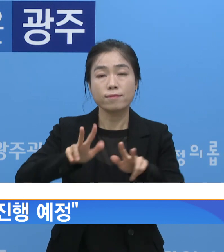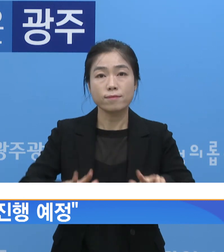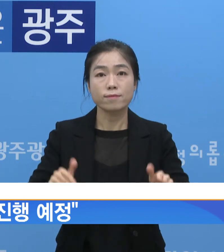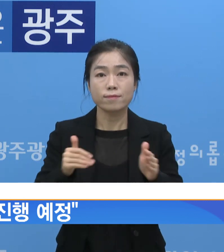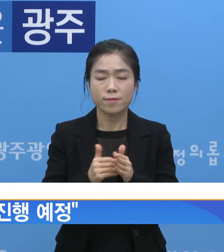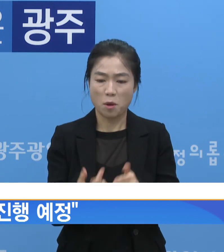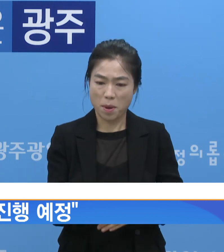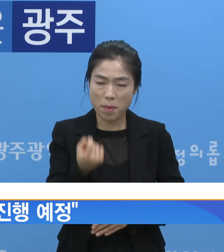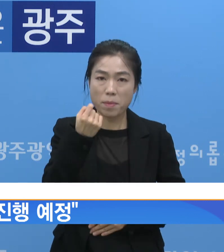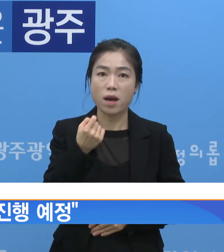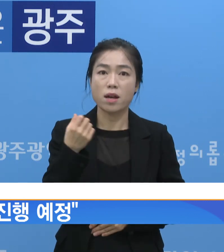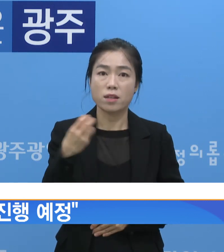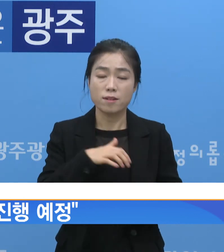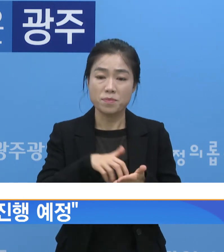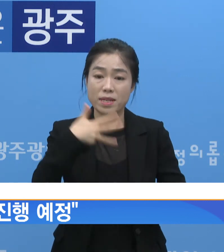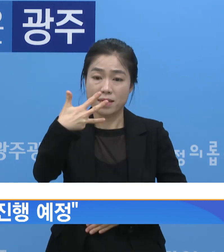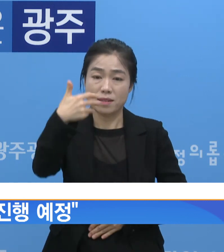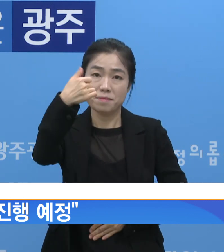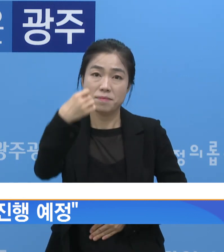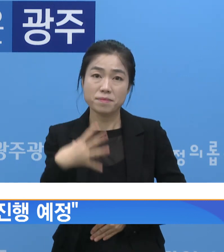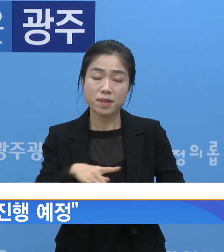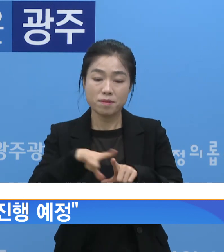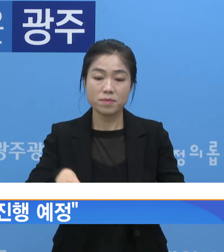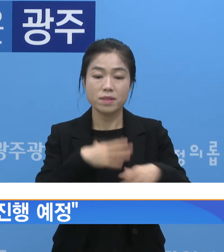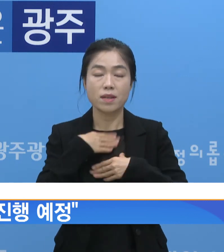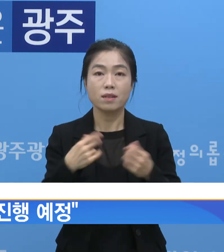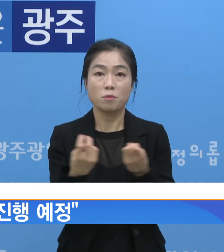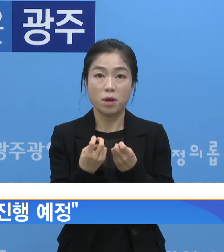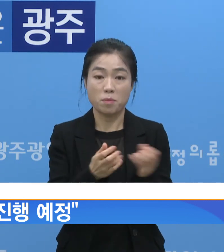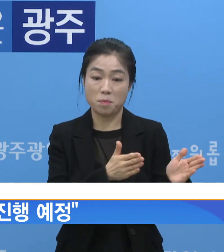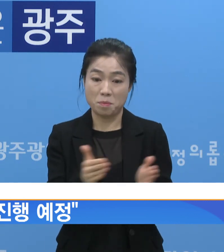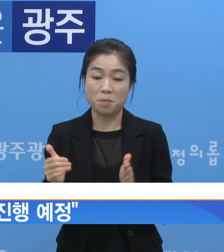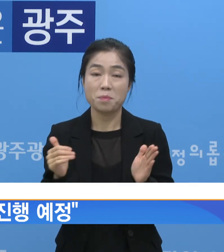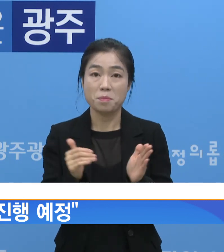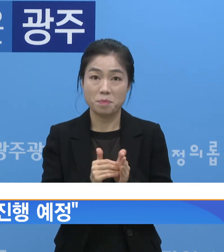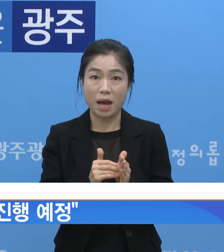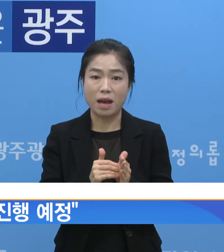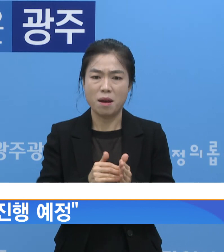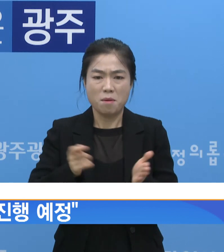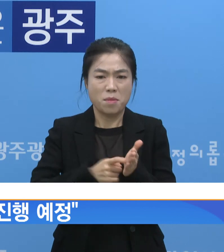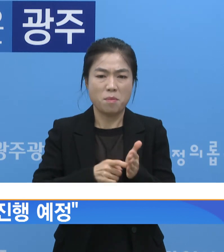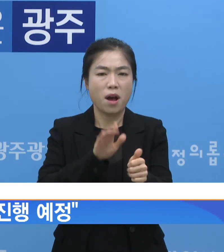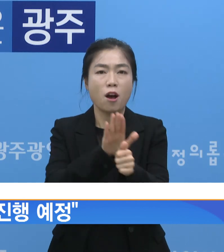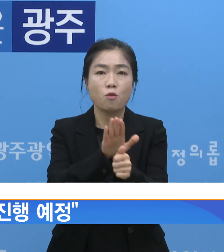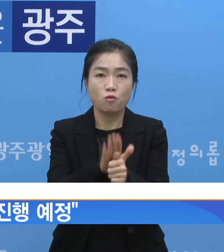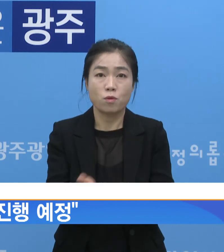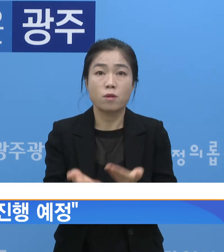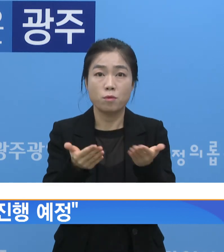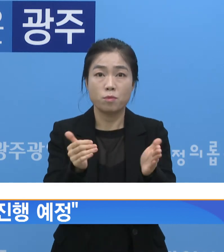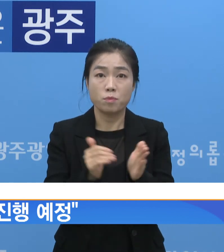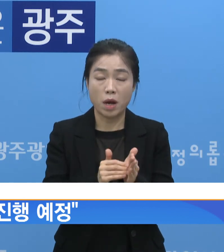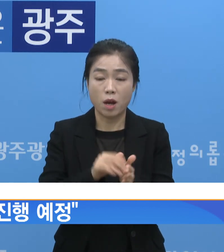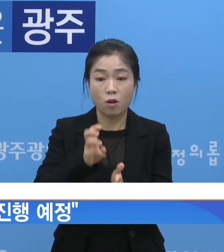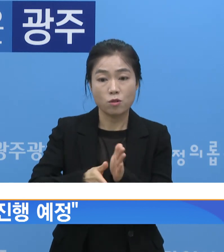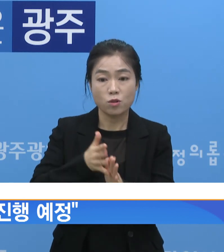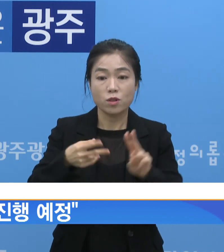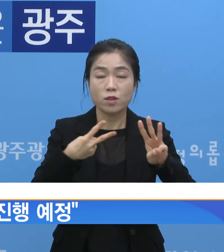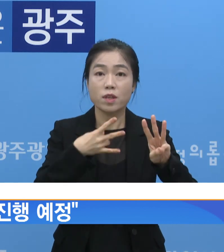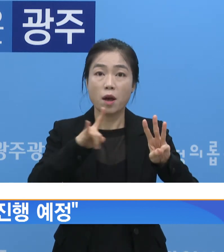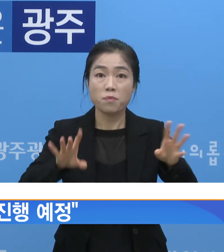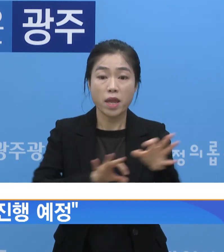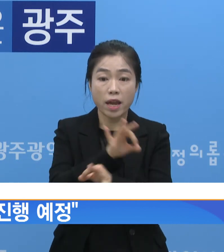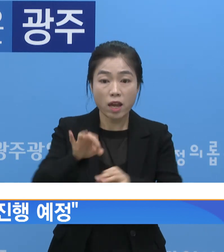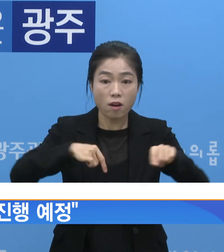그동안 신속하게 8차례의 민생 안정 대책을 마련해 응급 지원하면서 강주형 3대